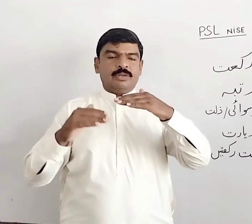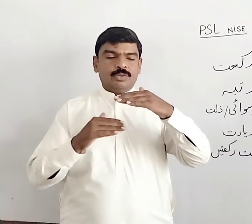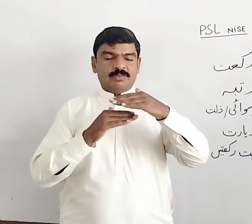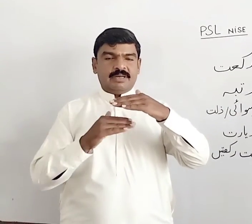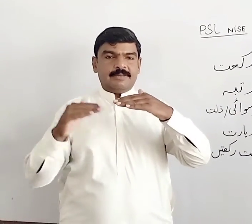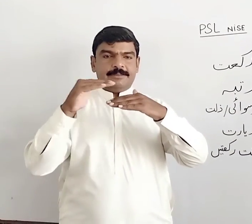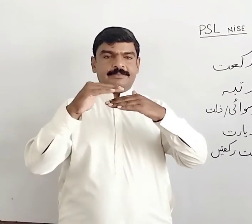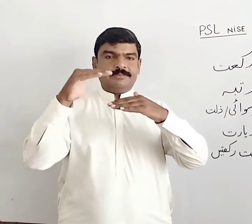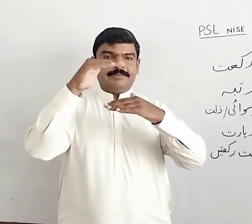रुतबा,